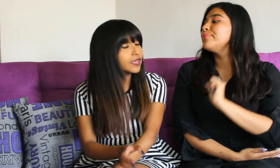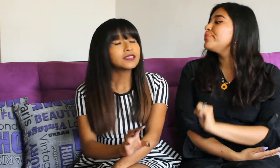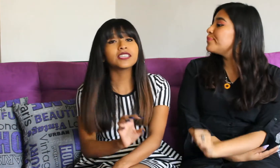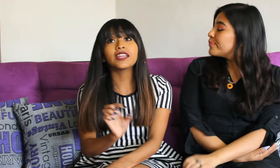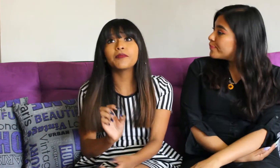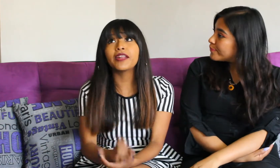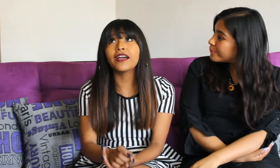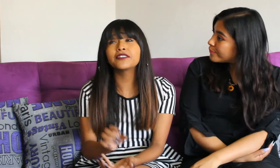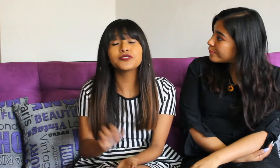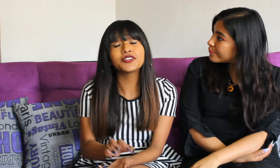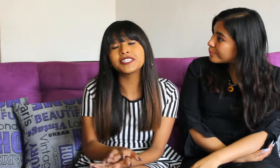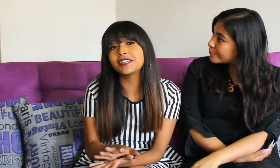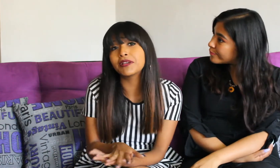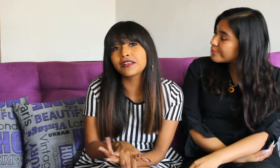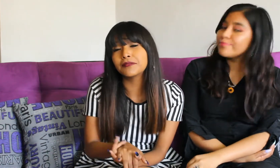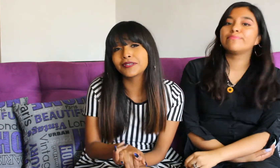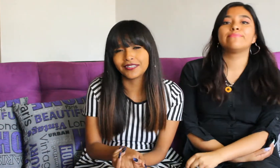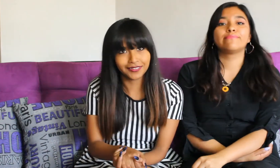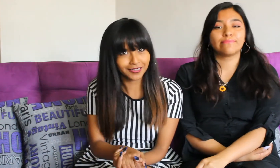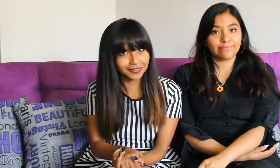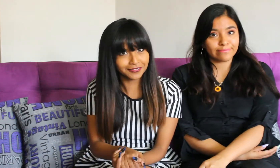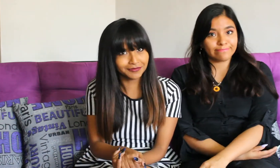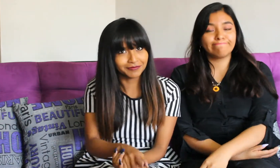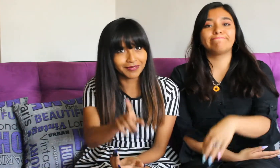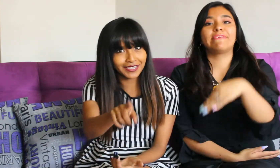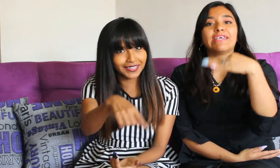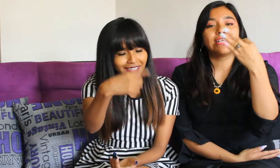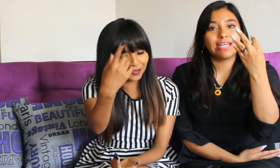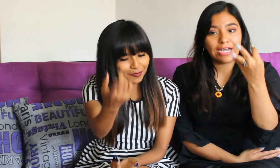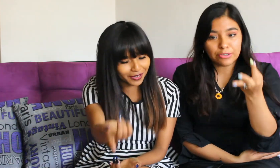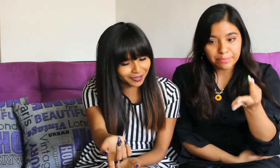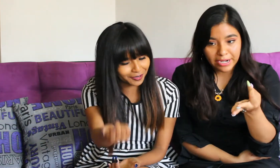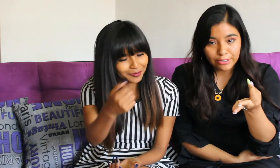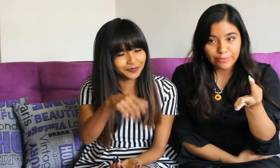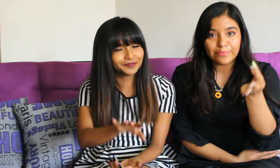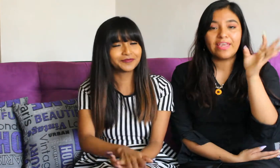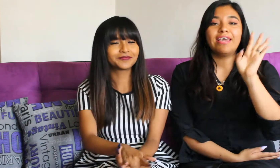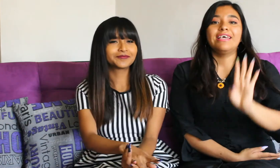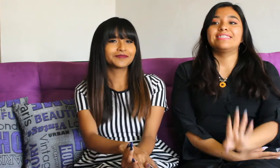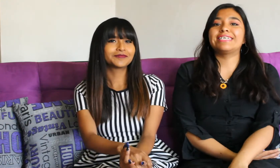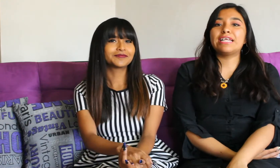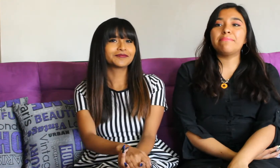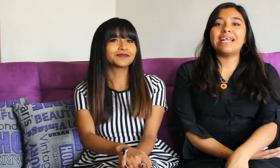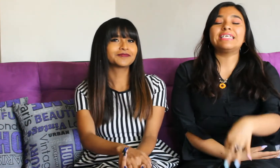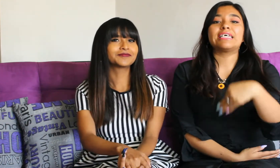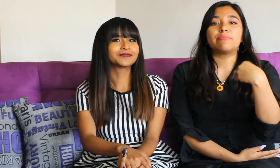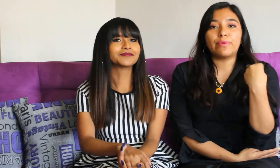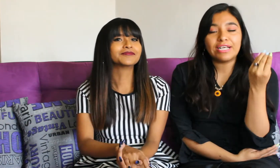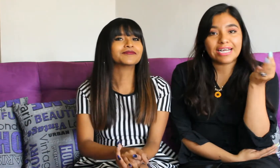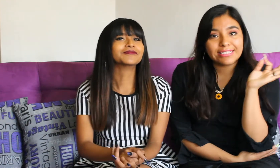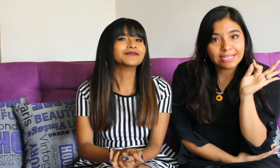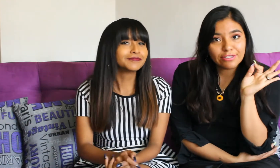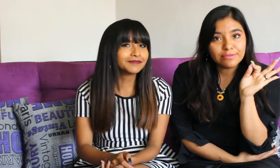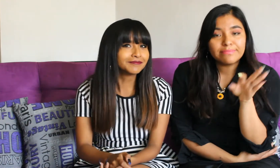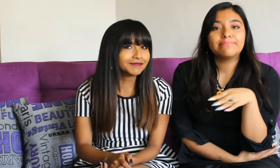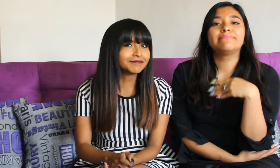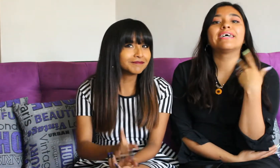Si quieren ver a Twitter Cinema Club cantando, vayan a comprarlo. Si quieren ver a Interpol cantando,